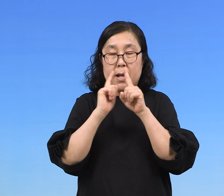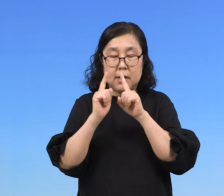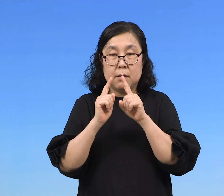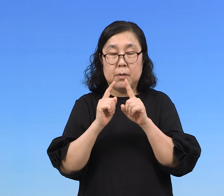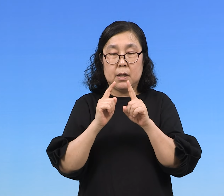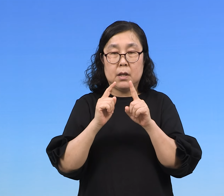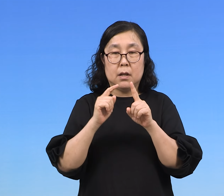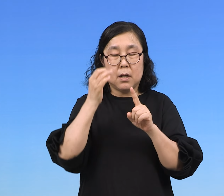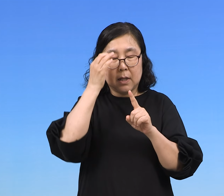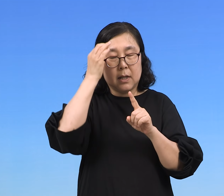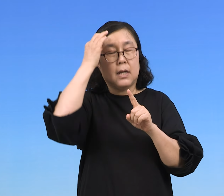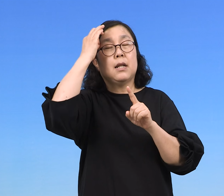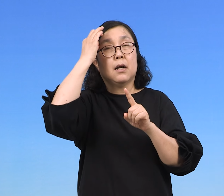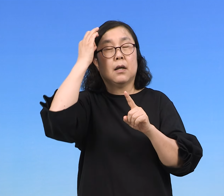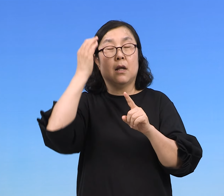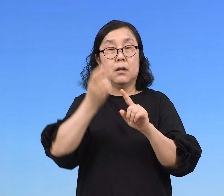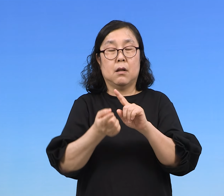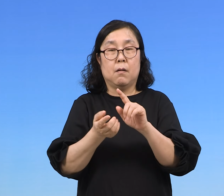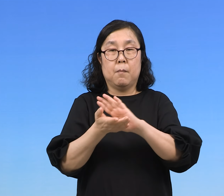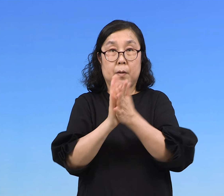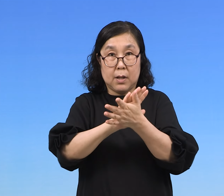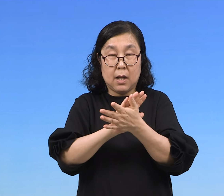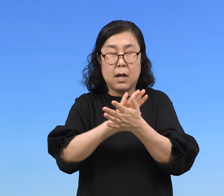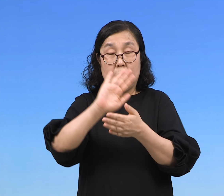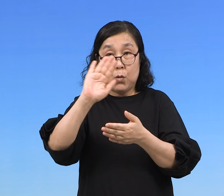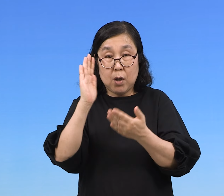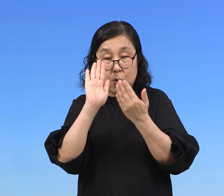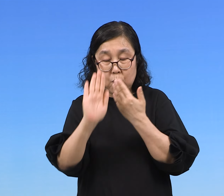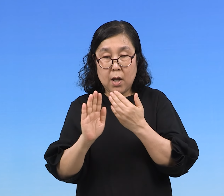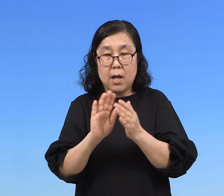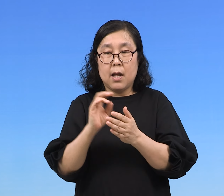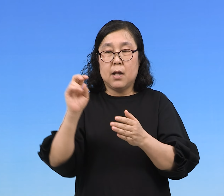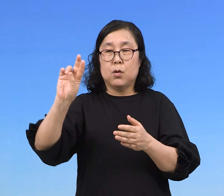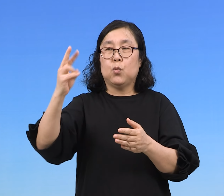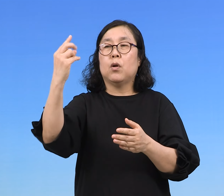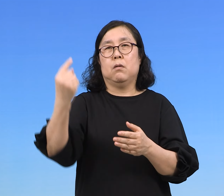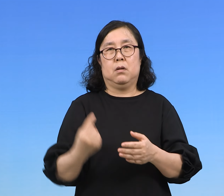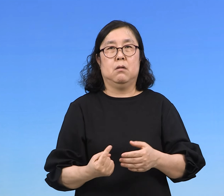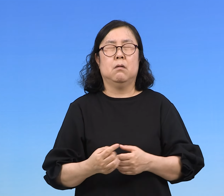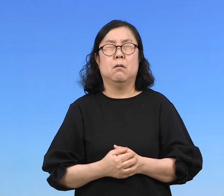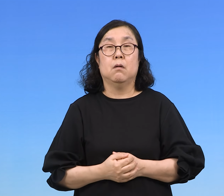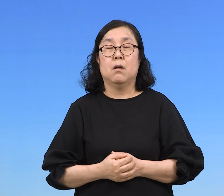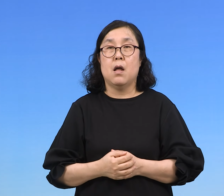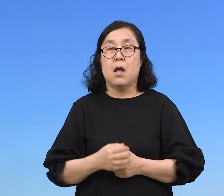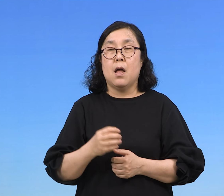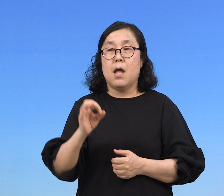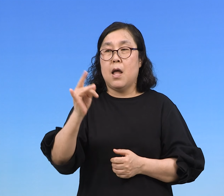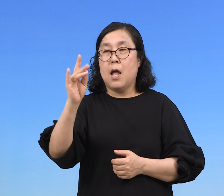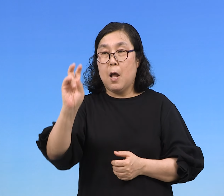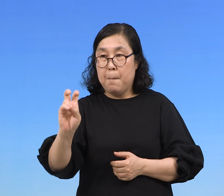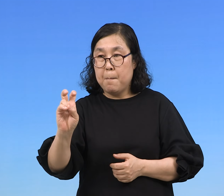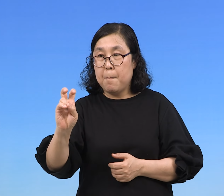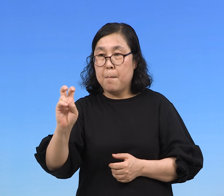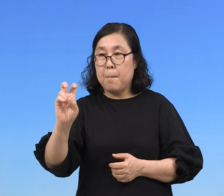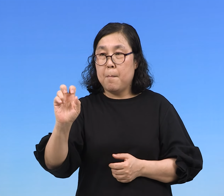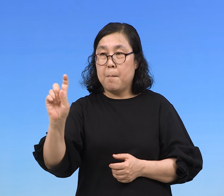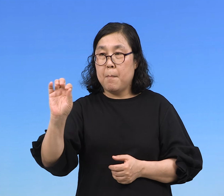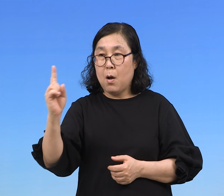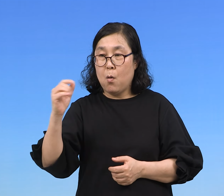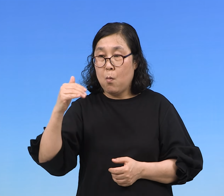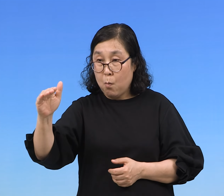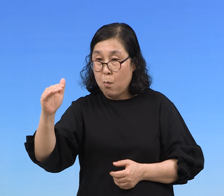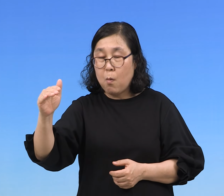자기들을 뜨겁게 변화를 시키니까 바로 유턴, 엠마오로 가던 그 길 더 이상 갈